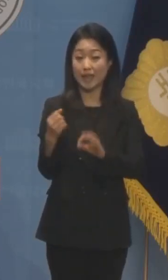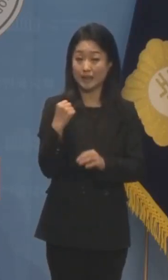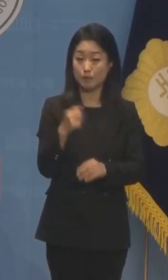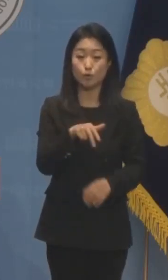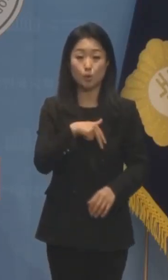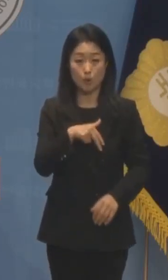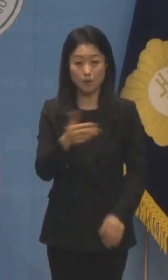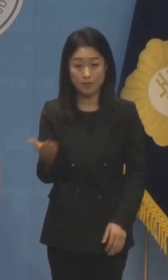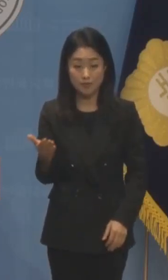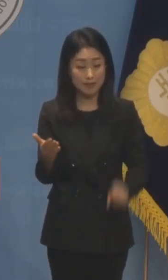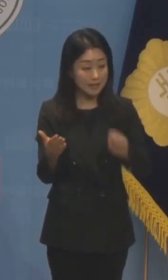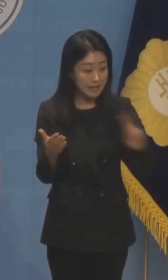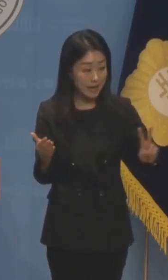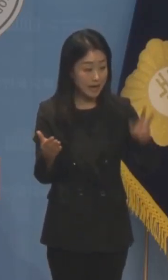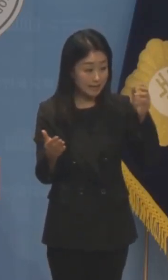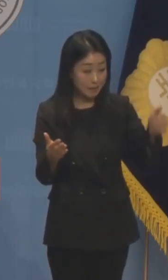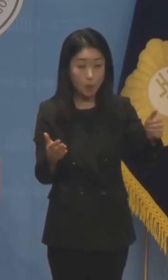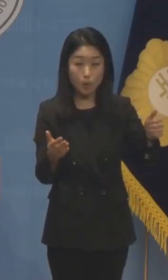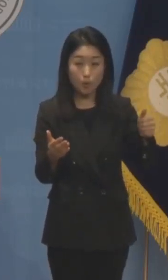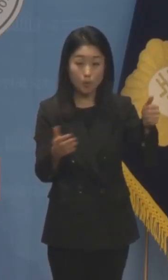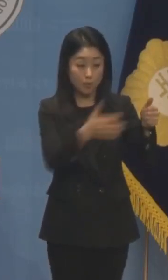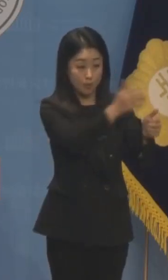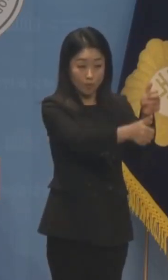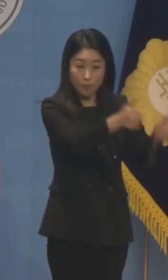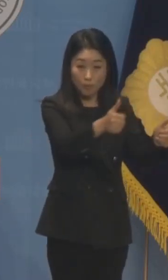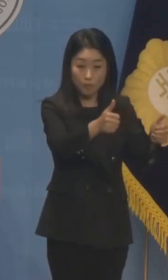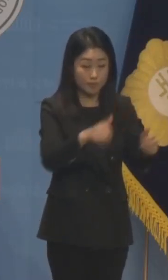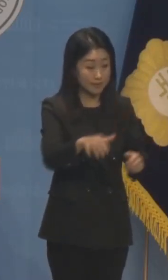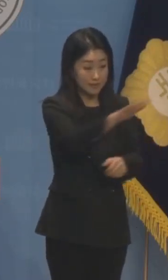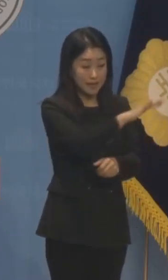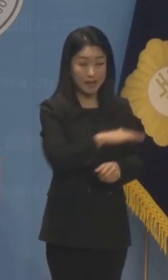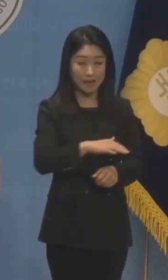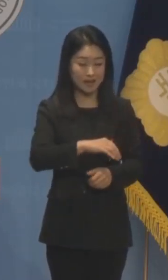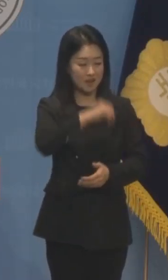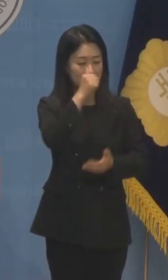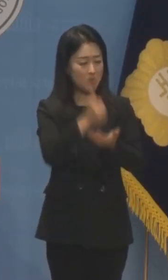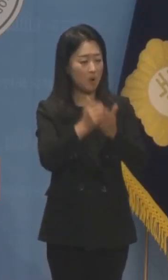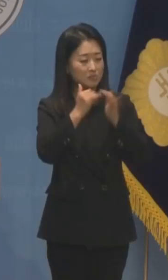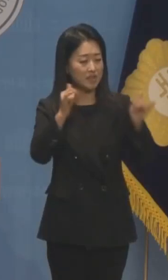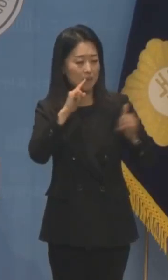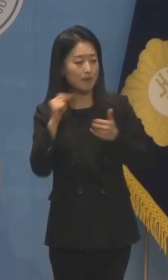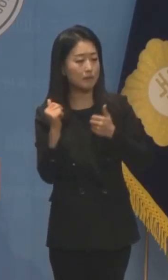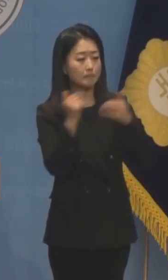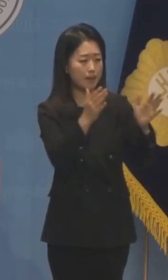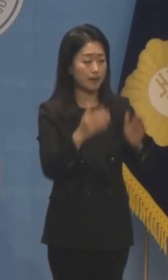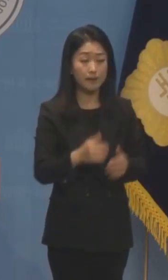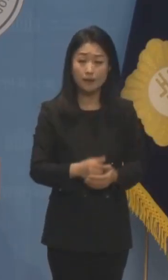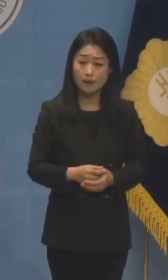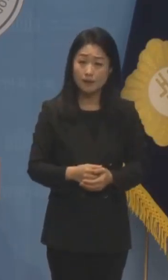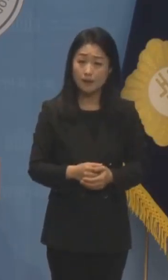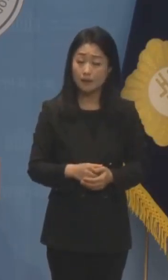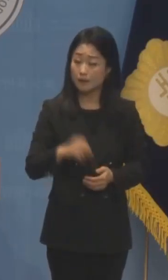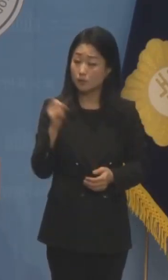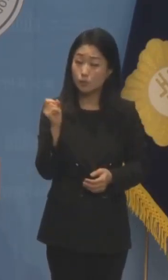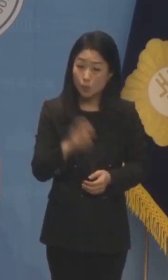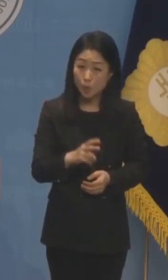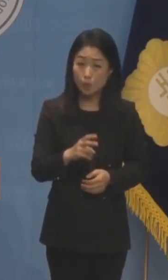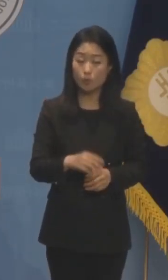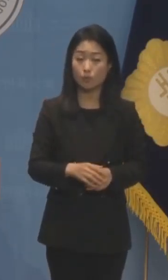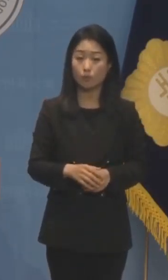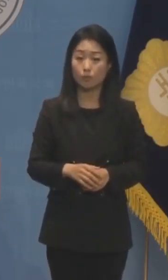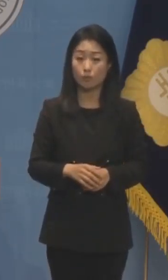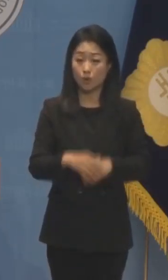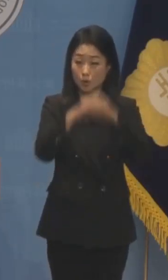의원들은 야당 대표들을 대놓고 범죄자라고 부릅니다. 그래놓고